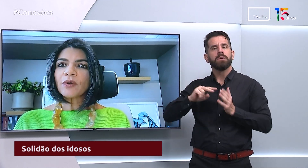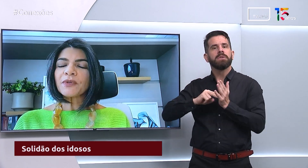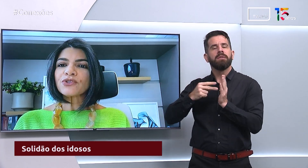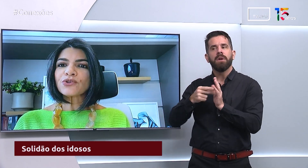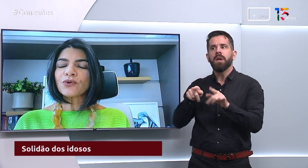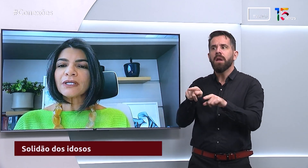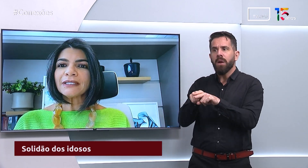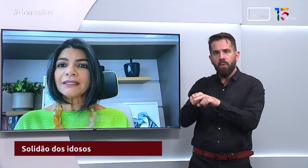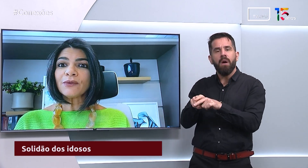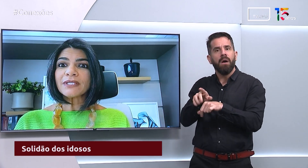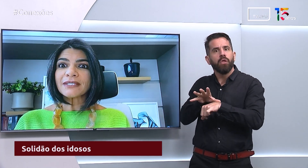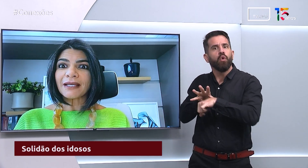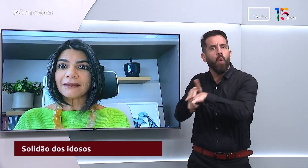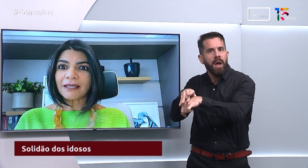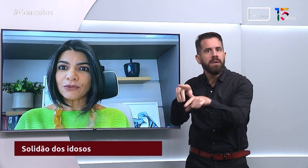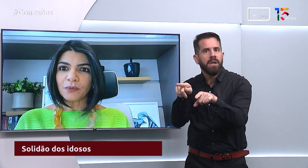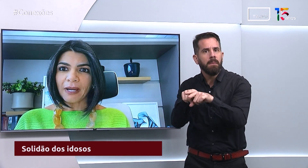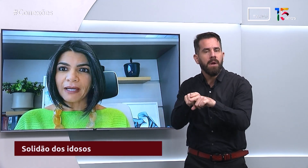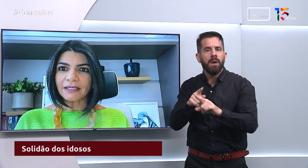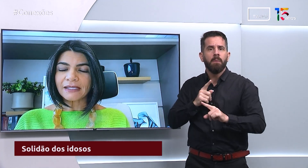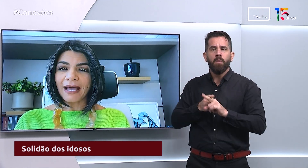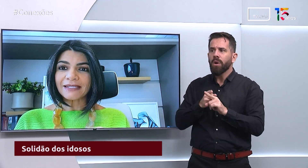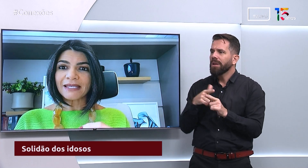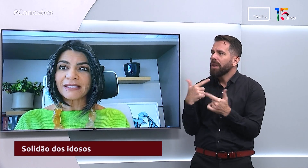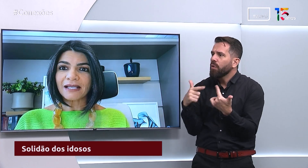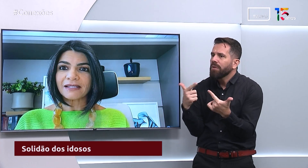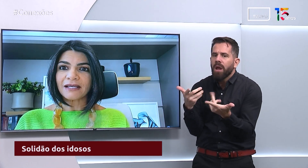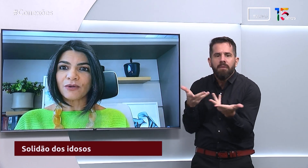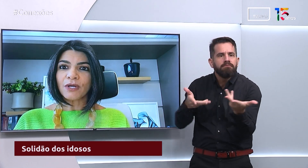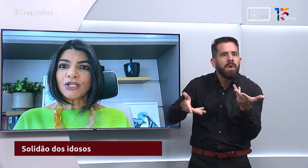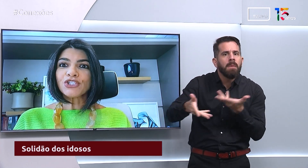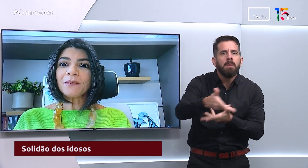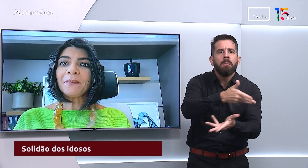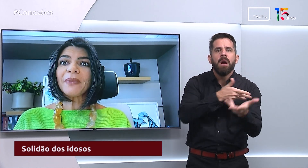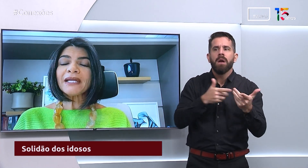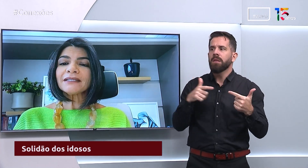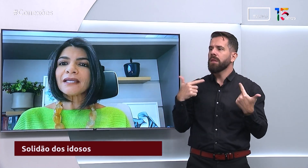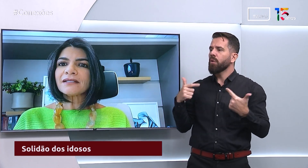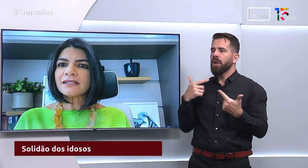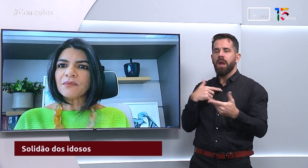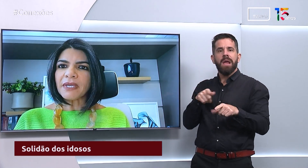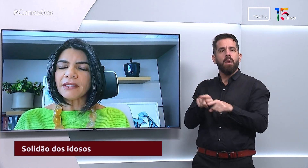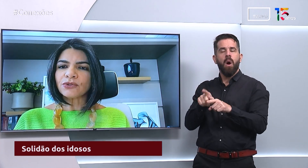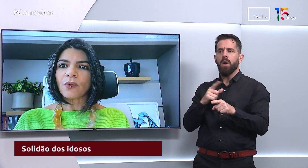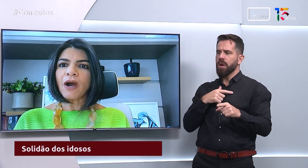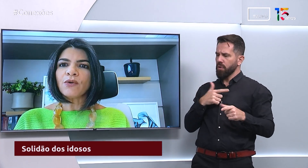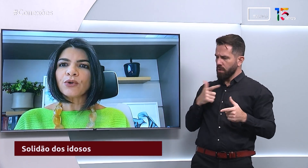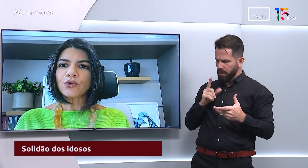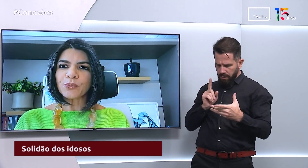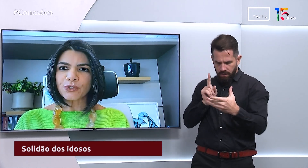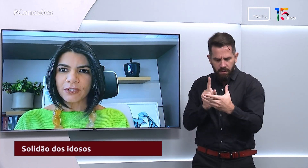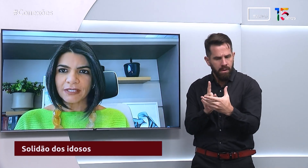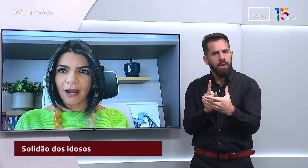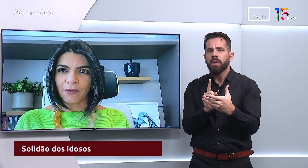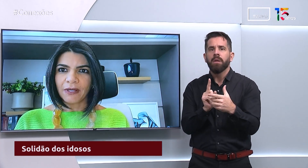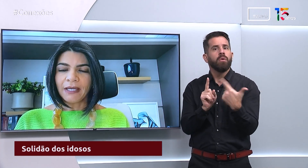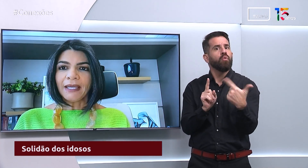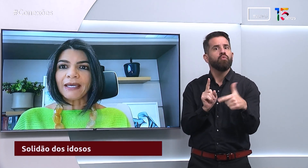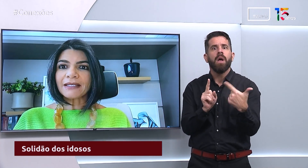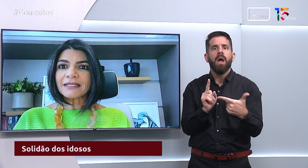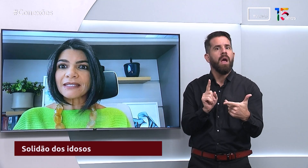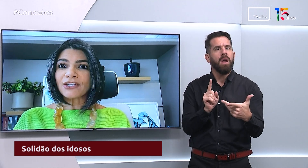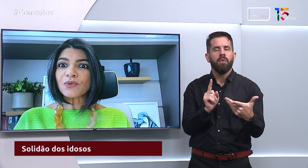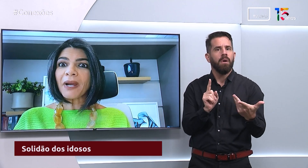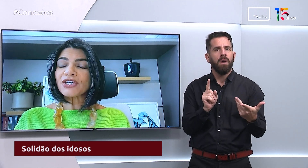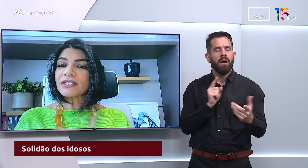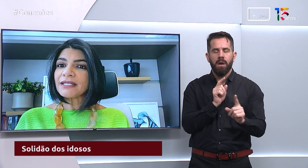quando a pessoa não está tendo mais a sensação de pertencimento a um grupo social. Ela